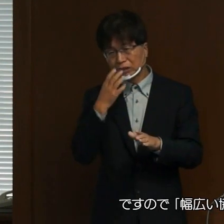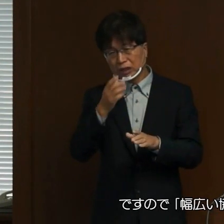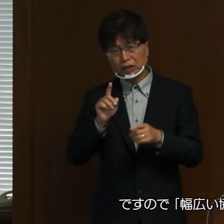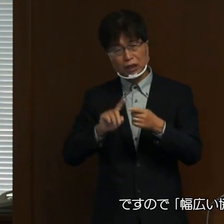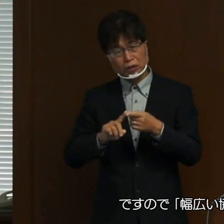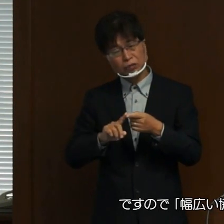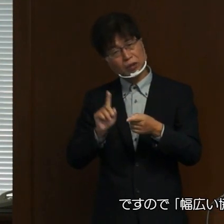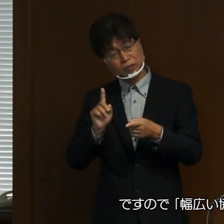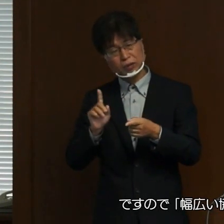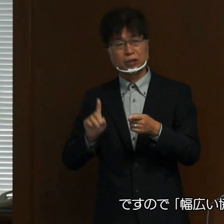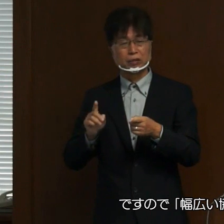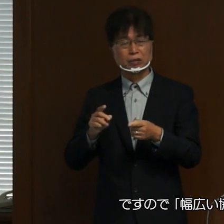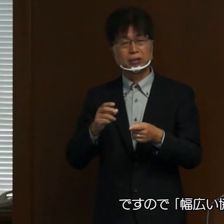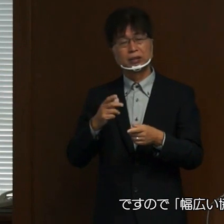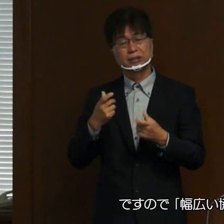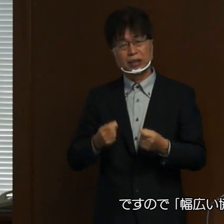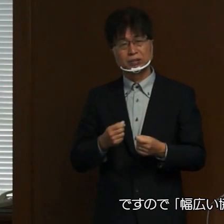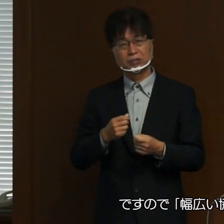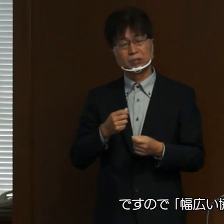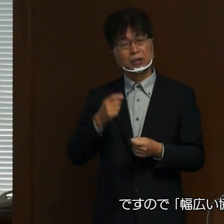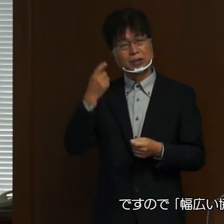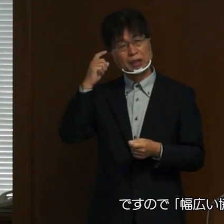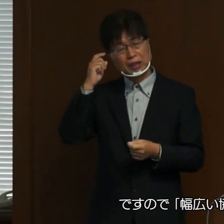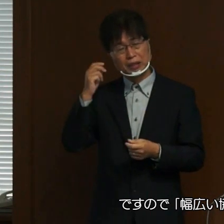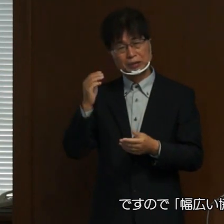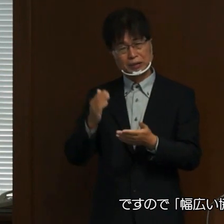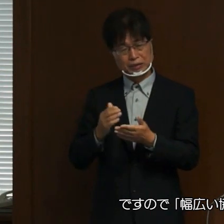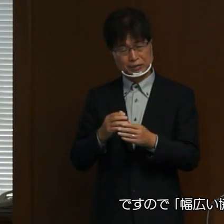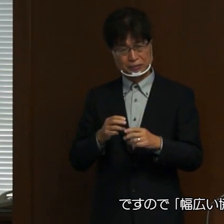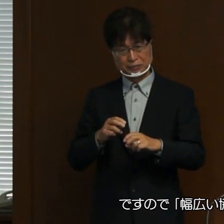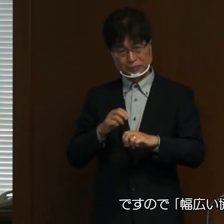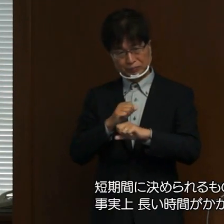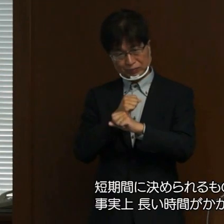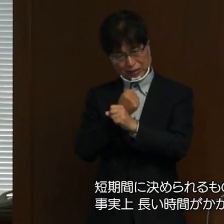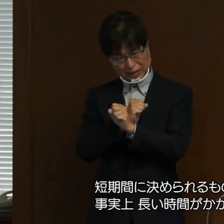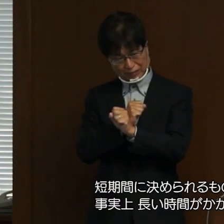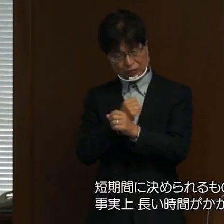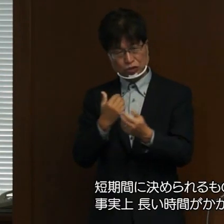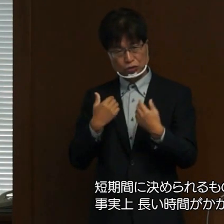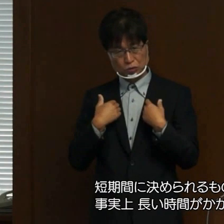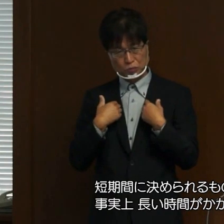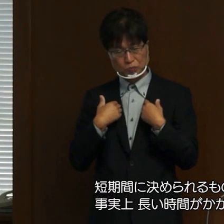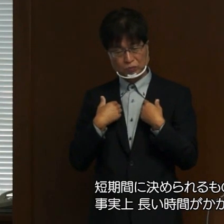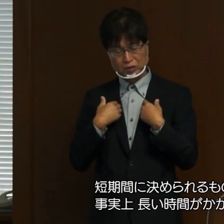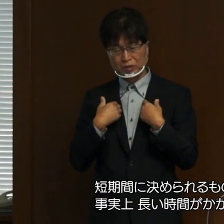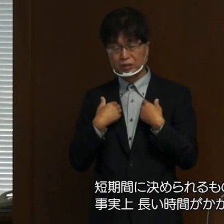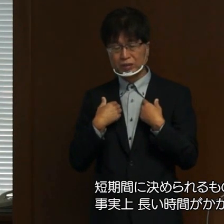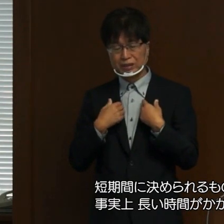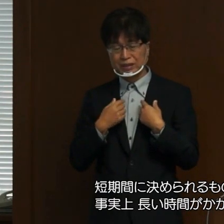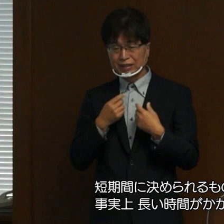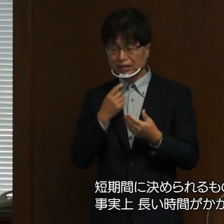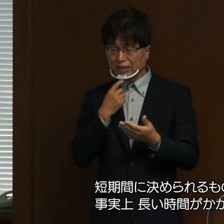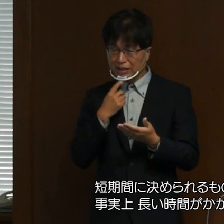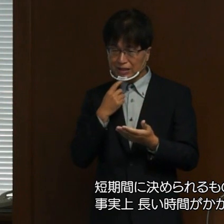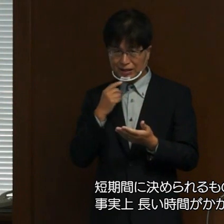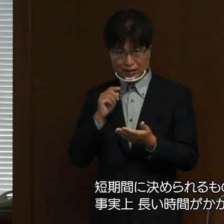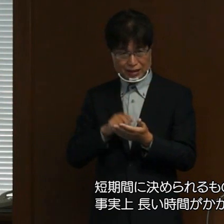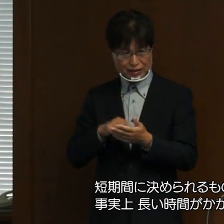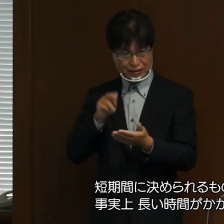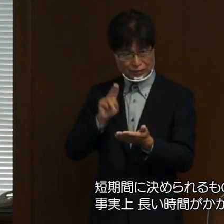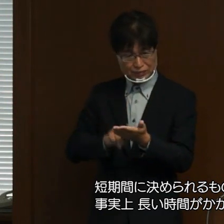ので幅広い、協議ということで、その短期間に決められるものではないというのは事実